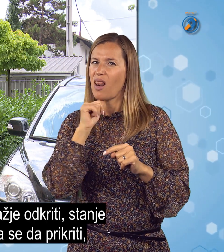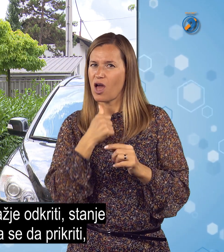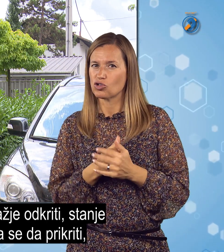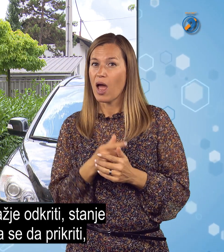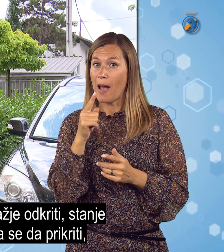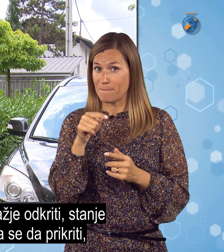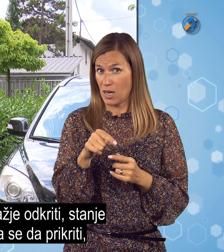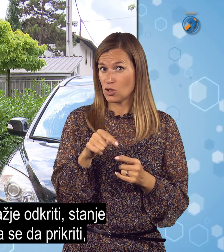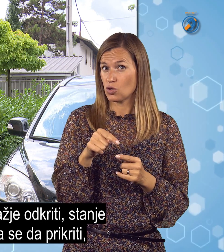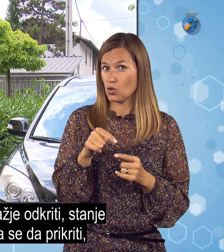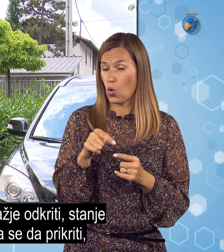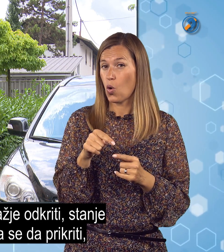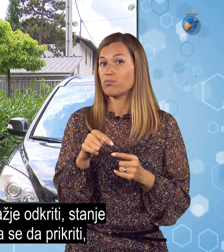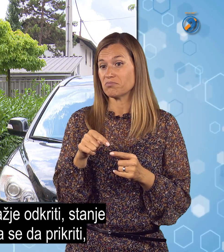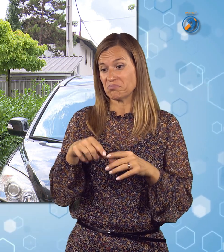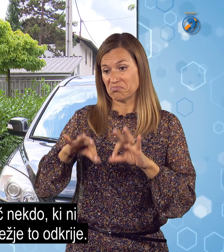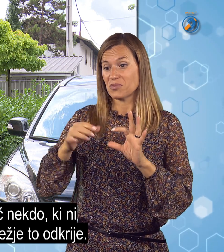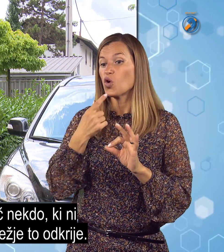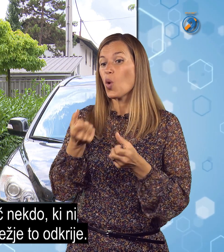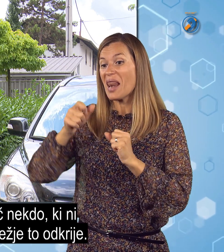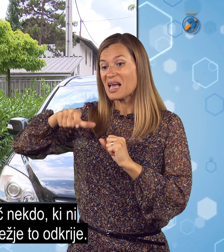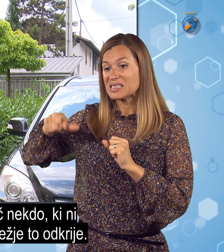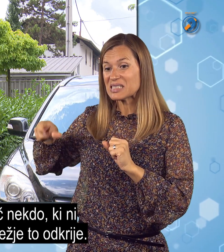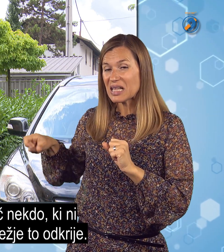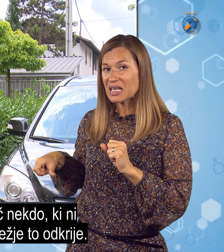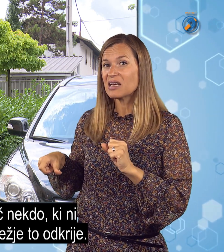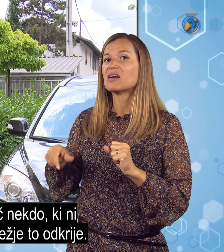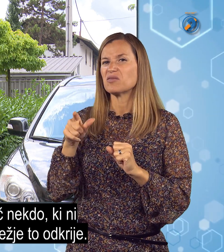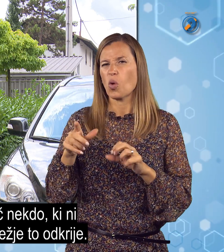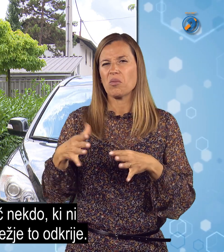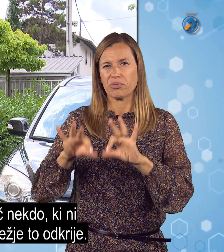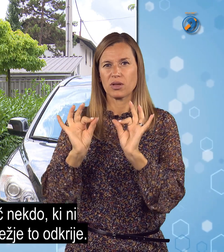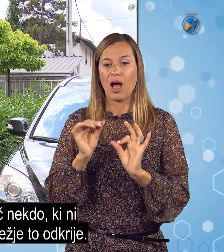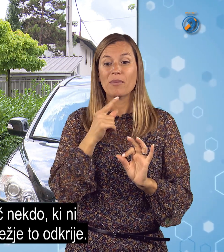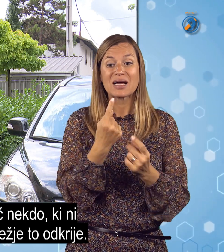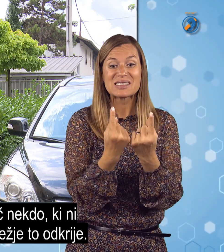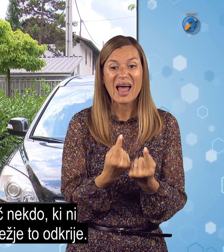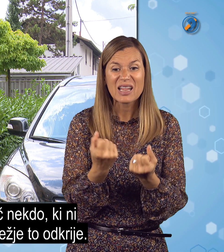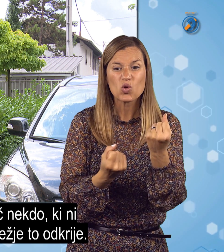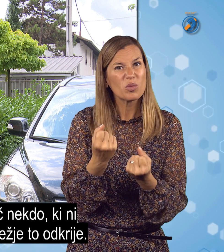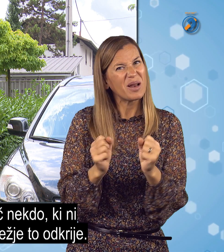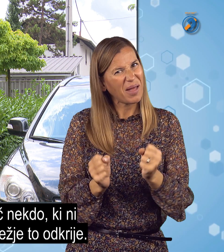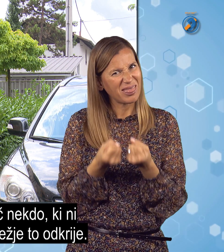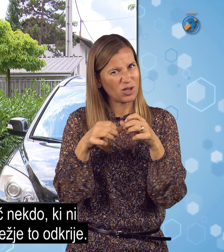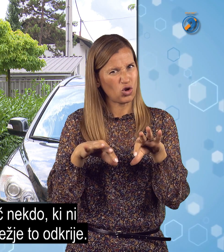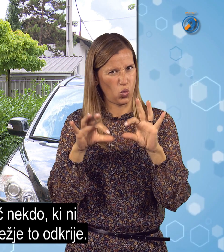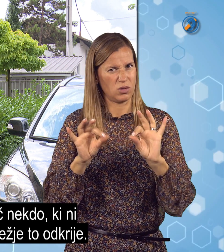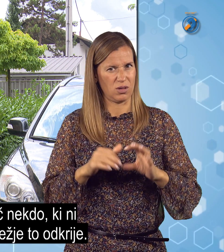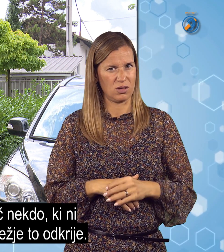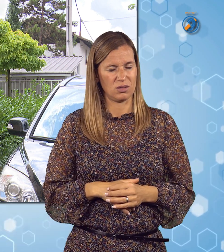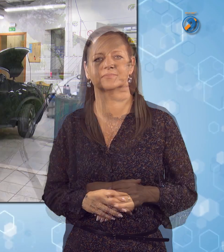odkriti, stanje avtomobila se pa da prikriti tako, da nekdo, ki ni strokovnjak, težje to odkrije.